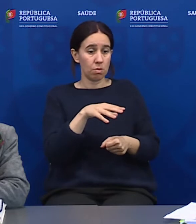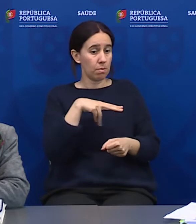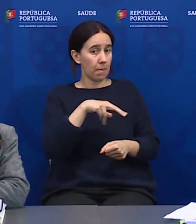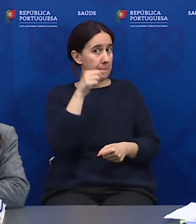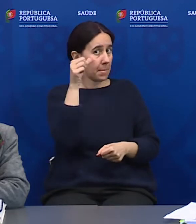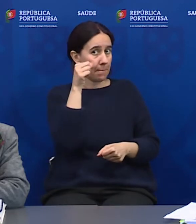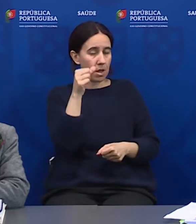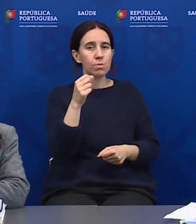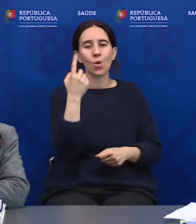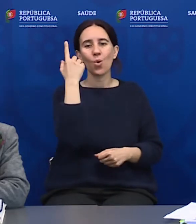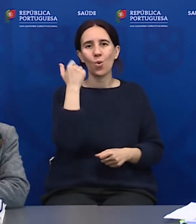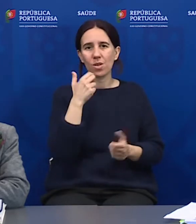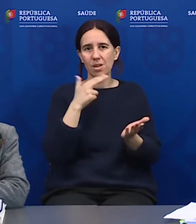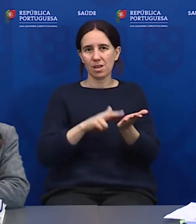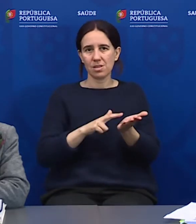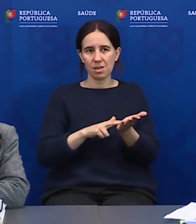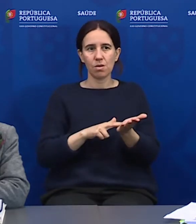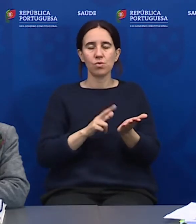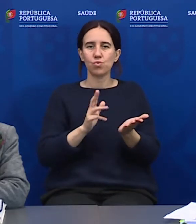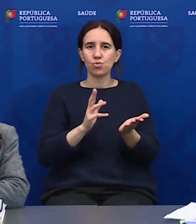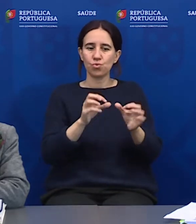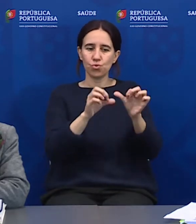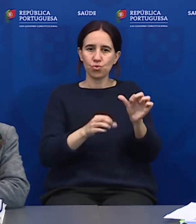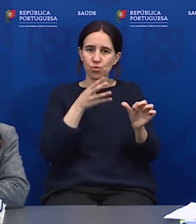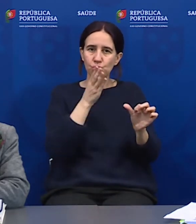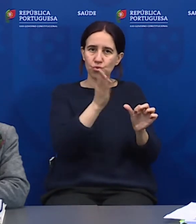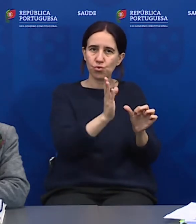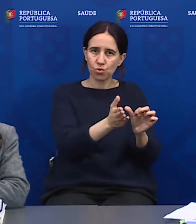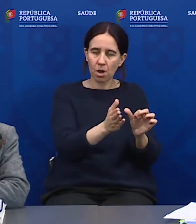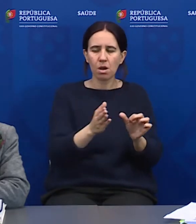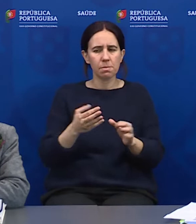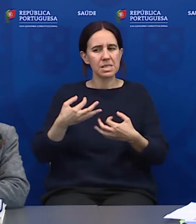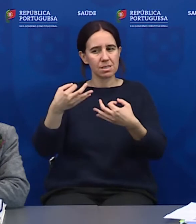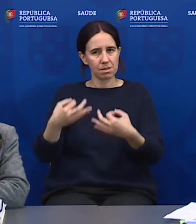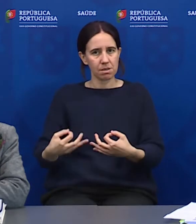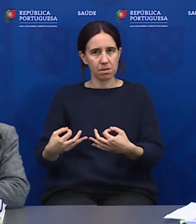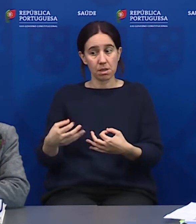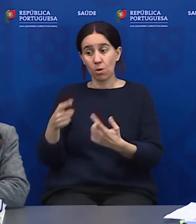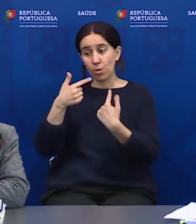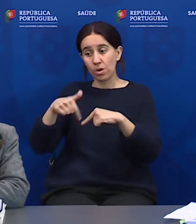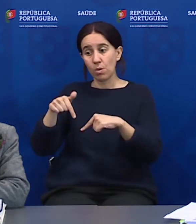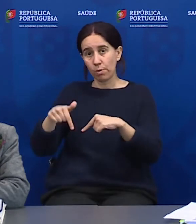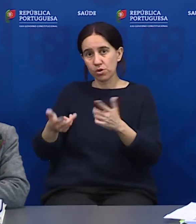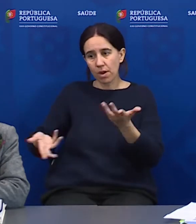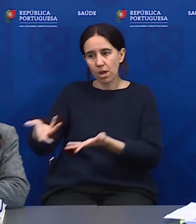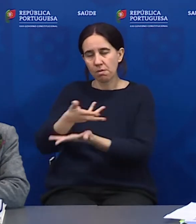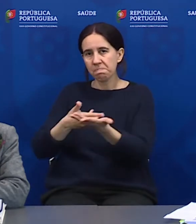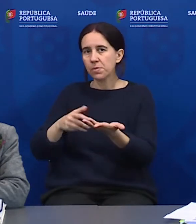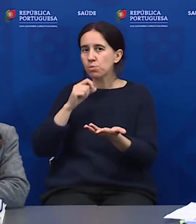pelas razões que ontem tivemos a oportunidade de explicar, mas com certeza que desta reunião de hoje